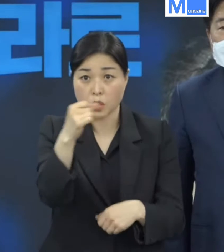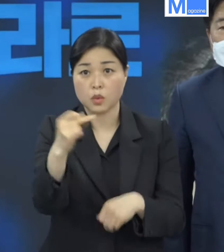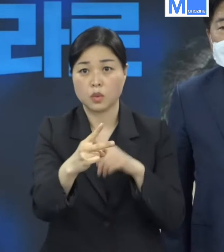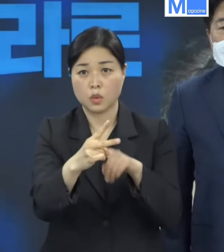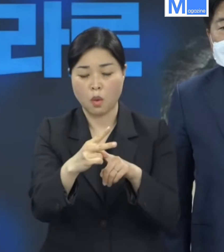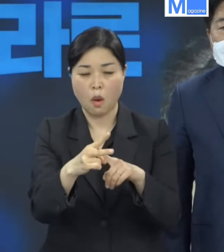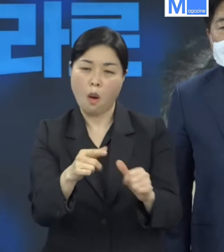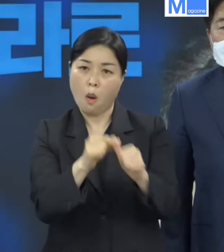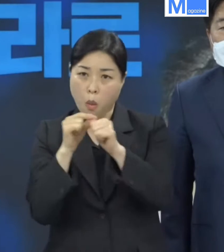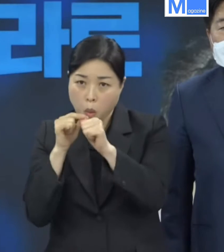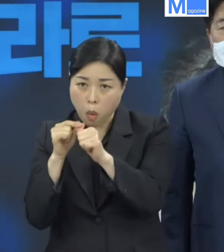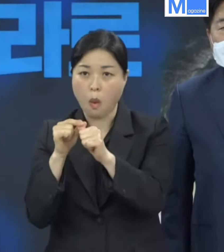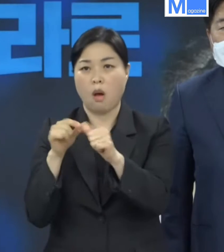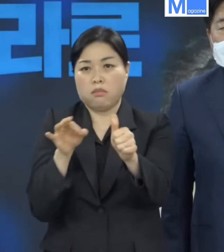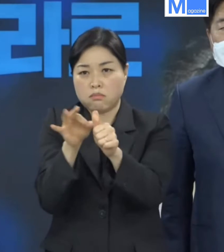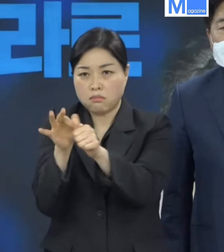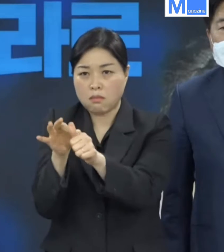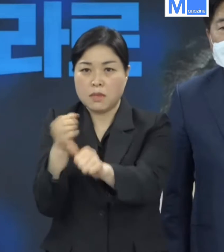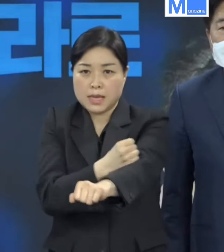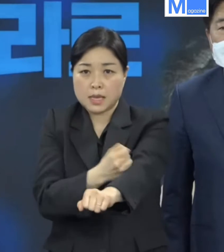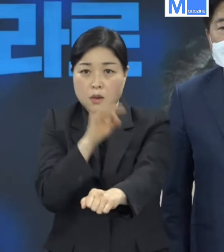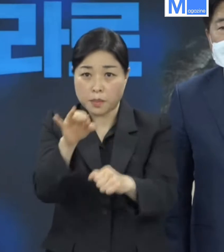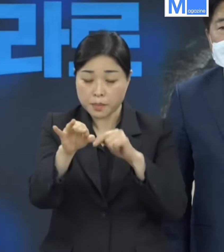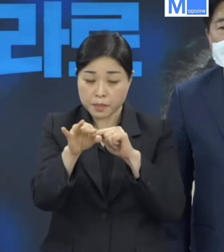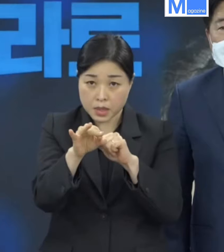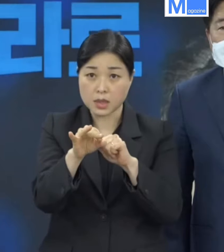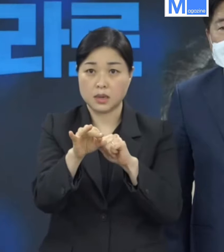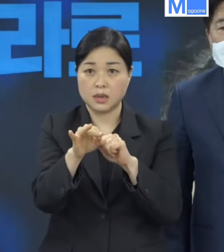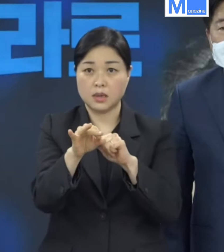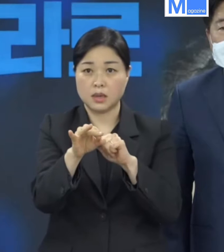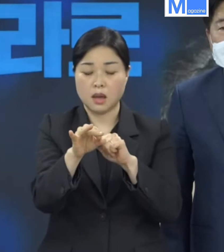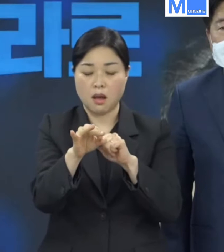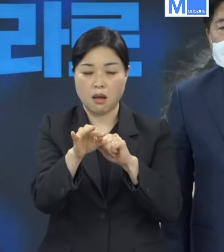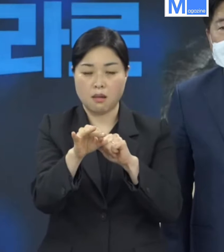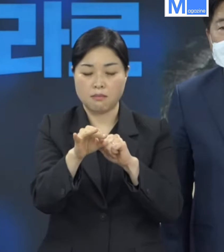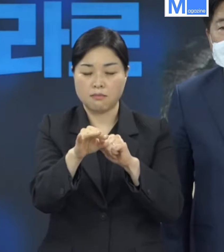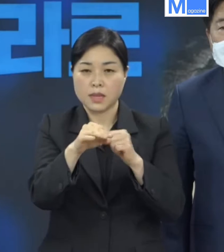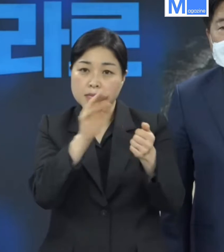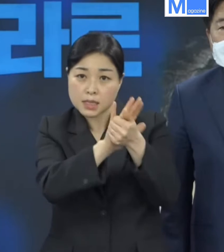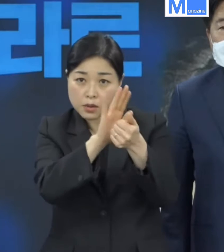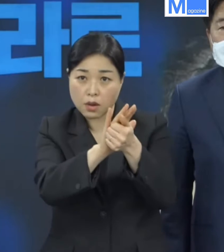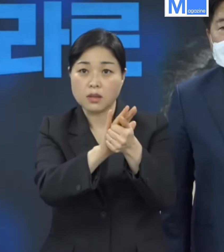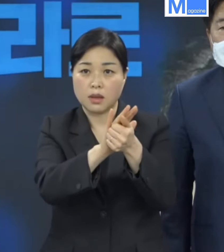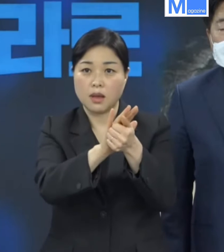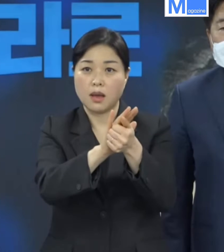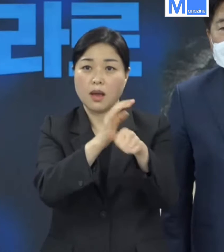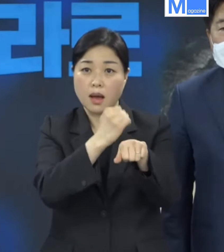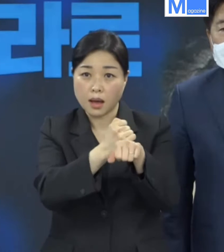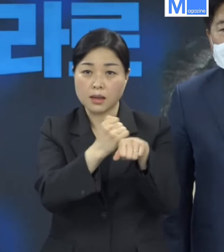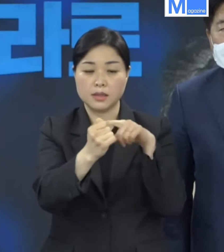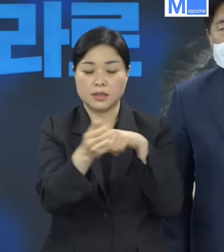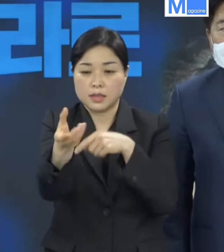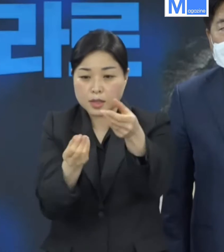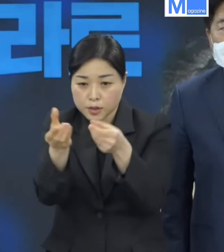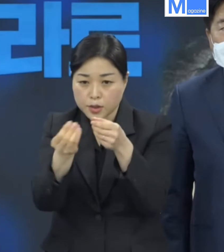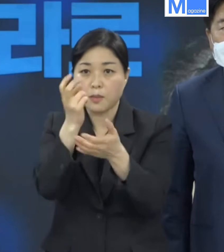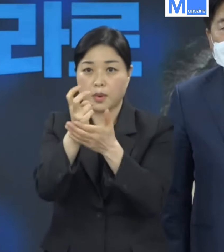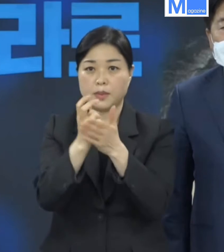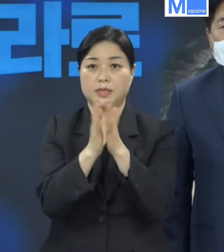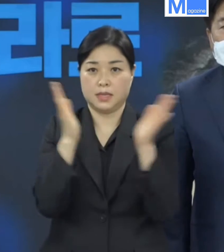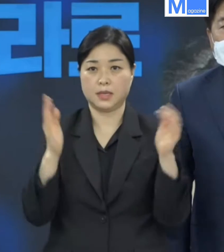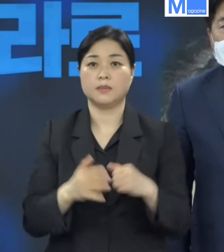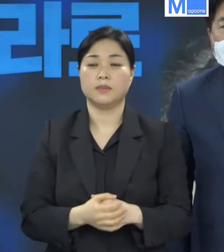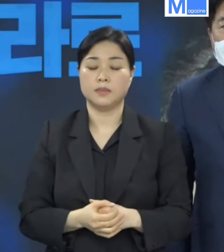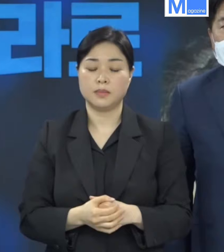인건비 등 고정비 상환을 감면하는 한국형 고정비 상환 감면 대출 제도를